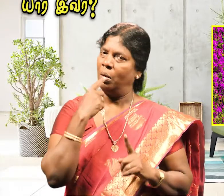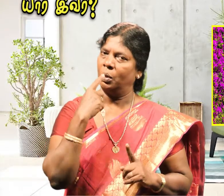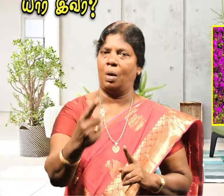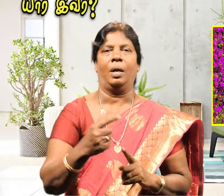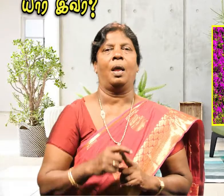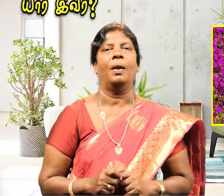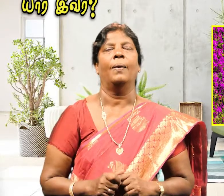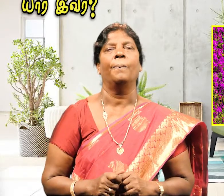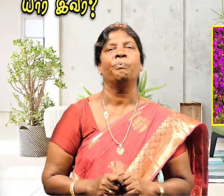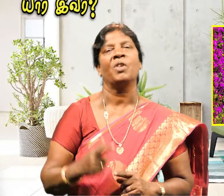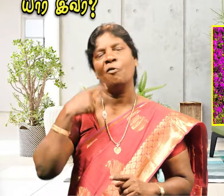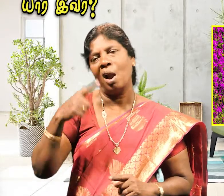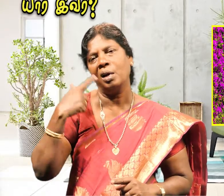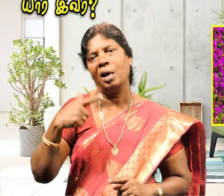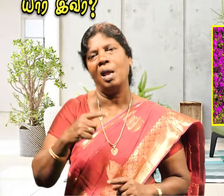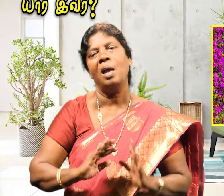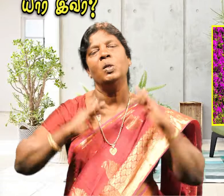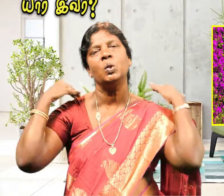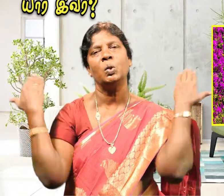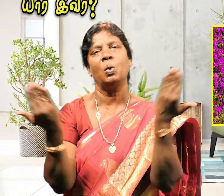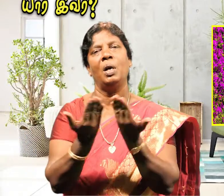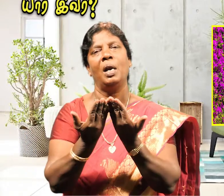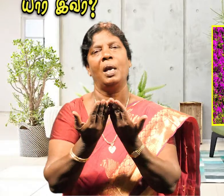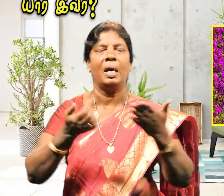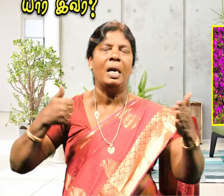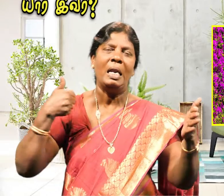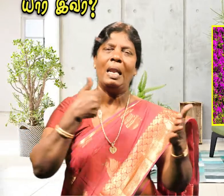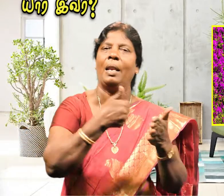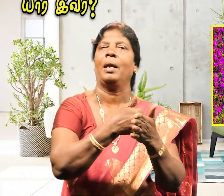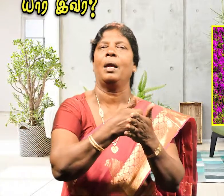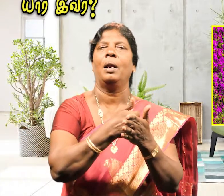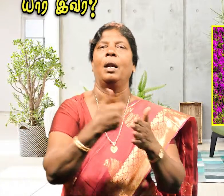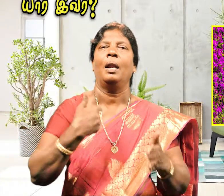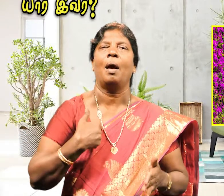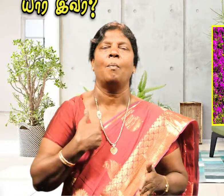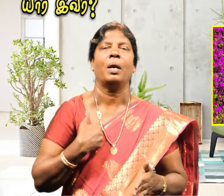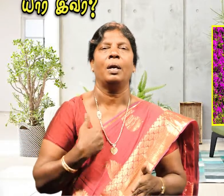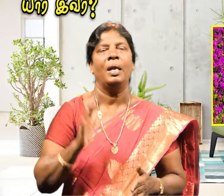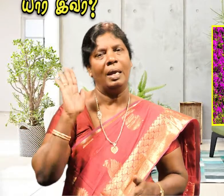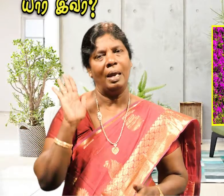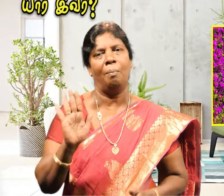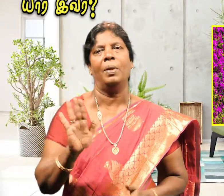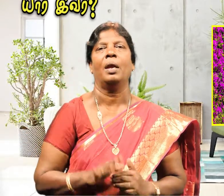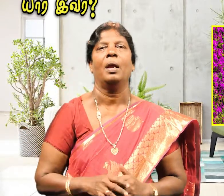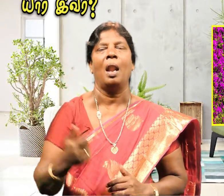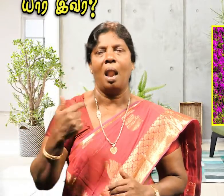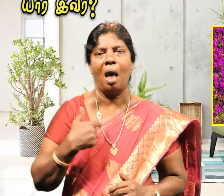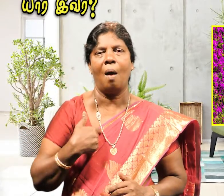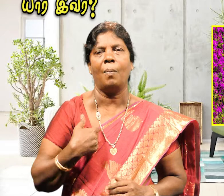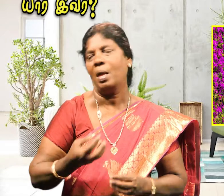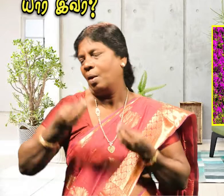அவரே சொல்லுகிறார், வாழ்க்கையில் சூழ்நிலைகளின் நெருக்கங்கள் நமக்கு